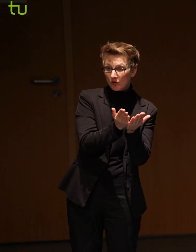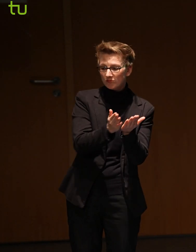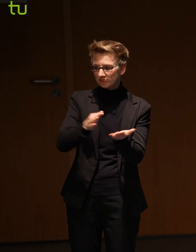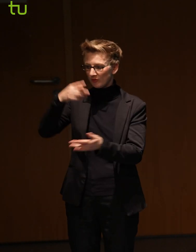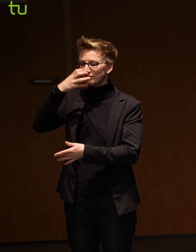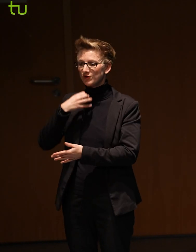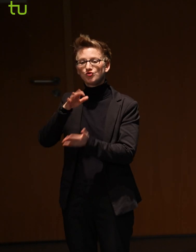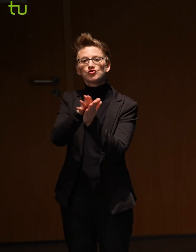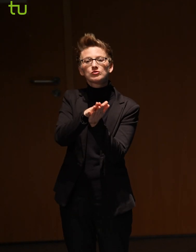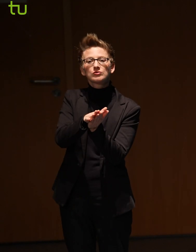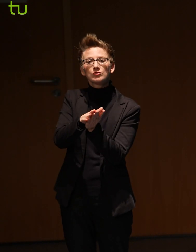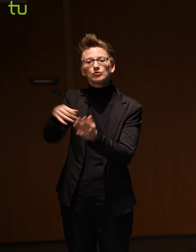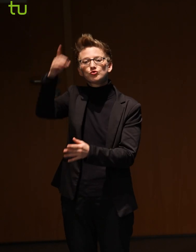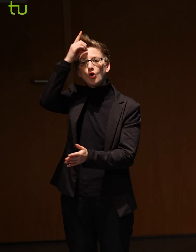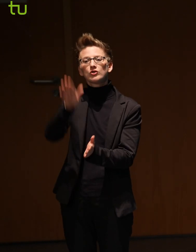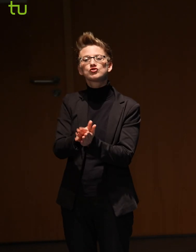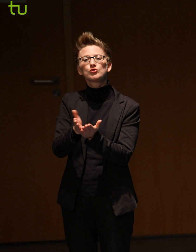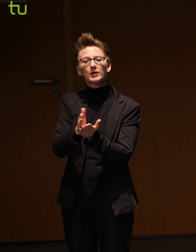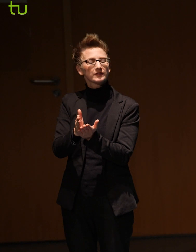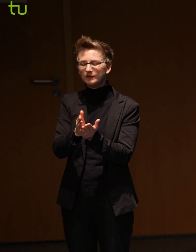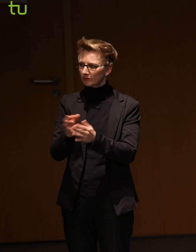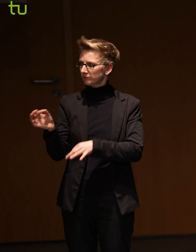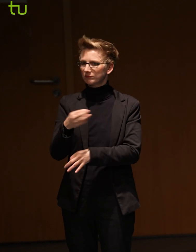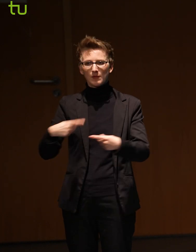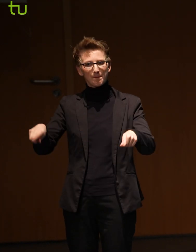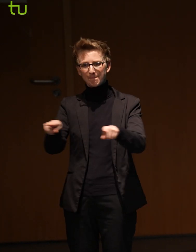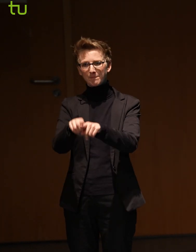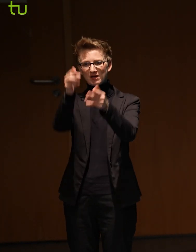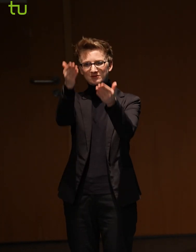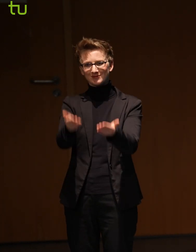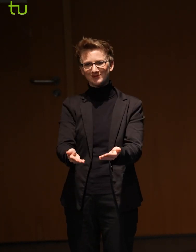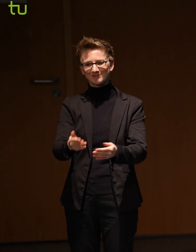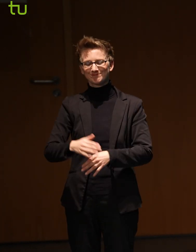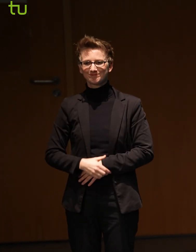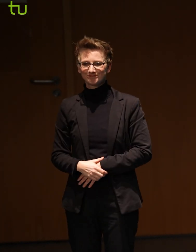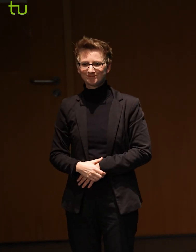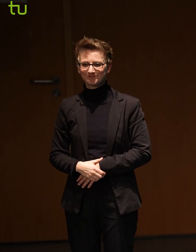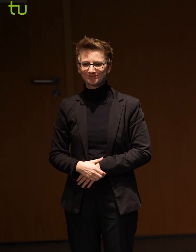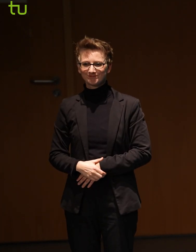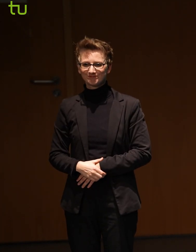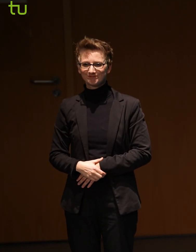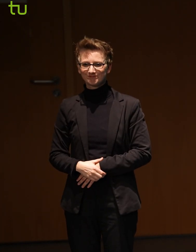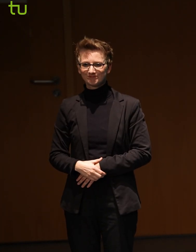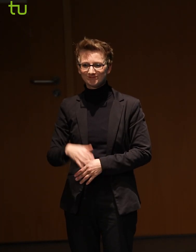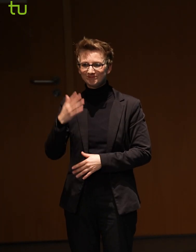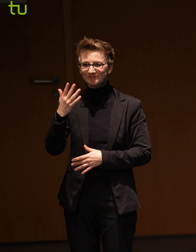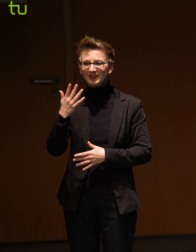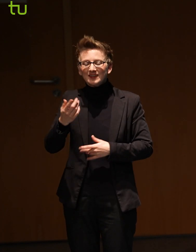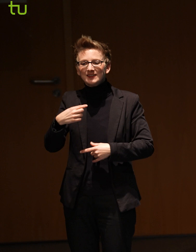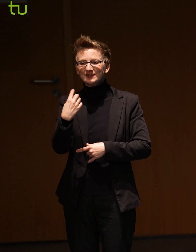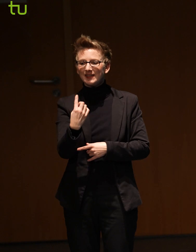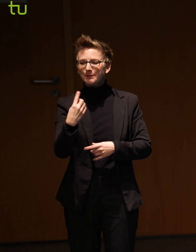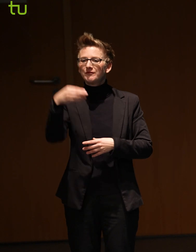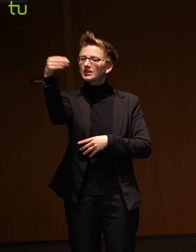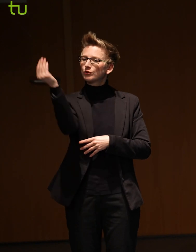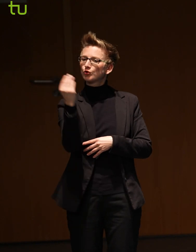schaffen würde. Müller-Stahls Bilder zeigen eine künstlerische und persönliche Beziehung zu den von ihm Porträtierten. Das